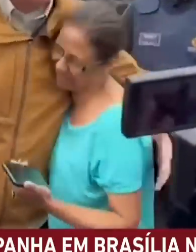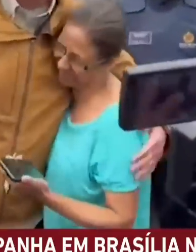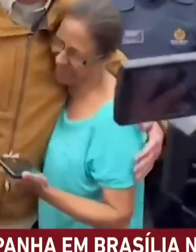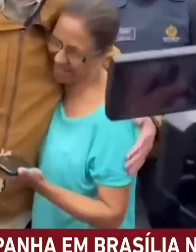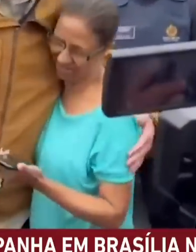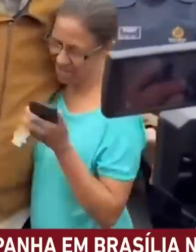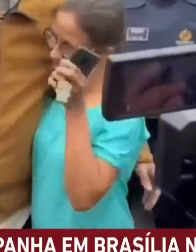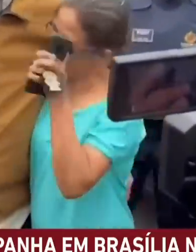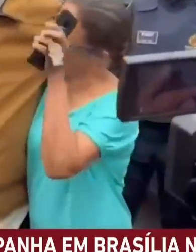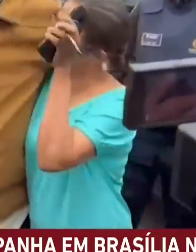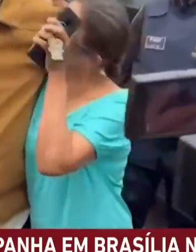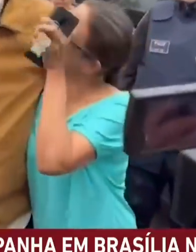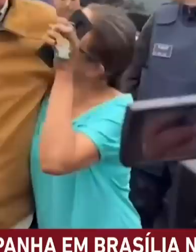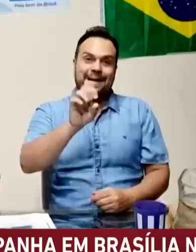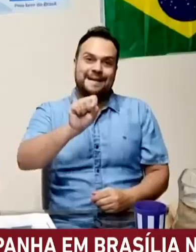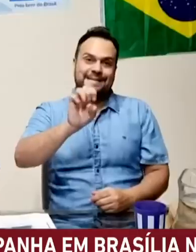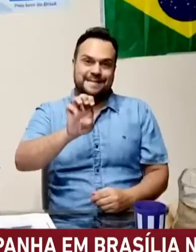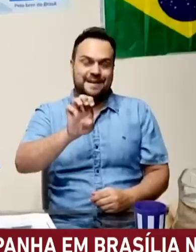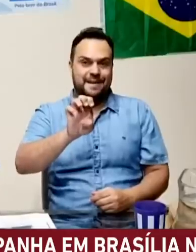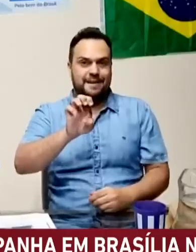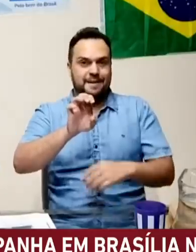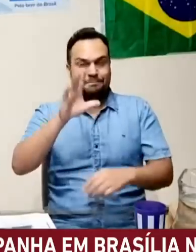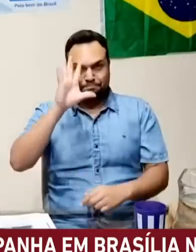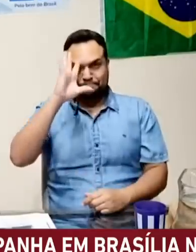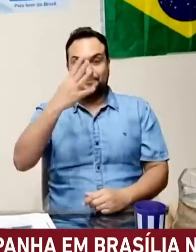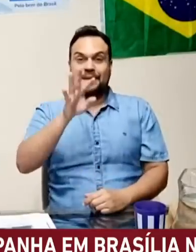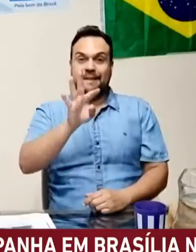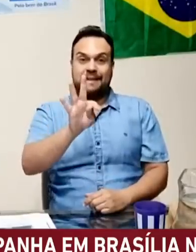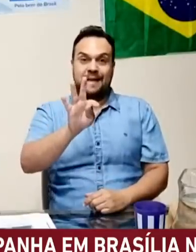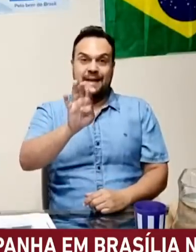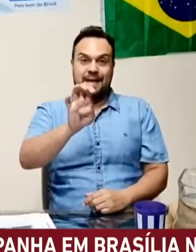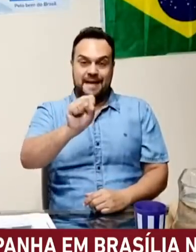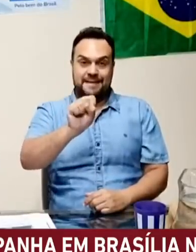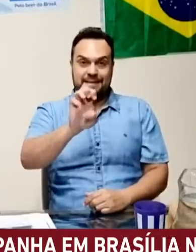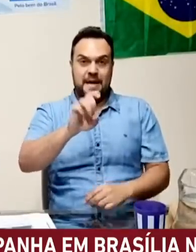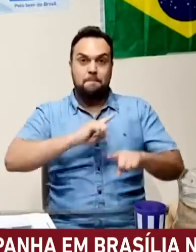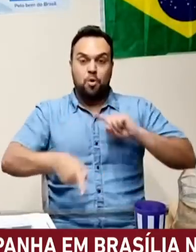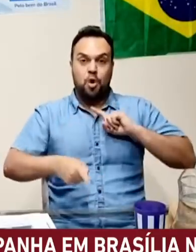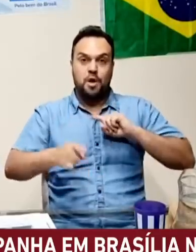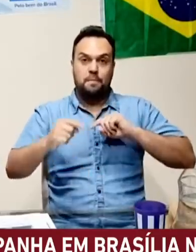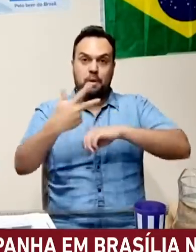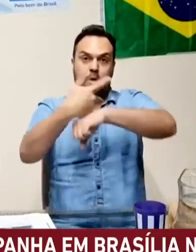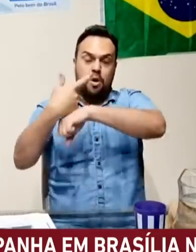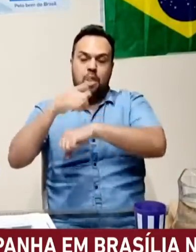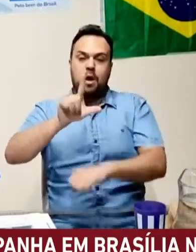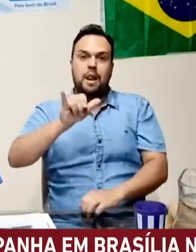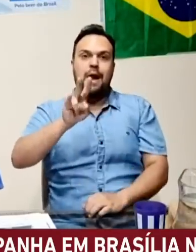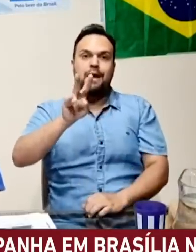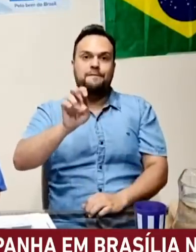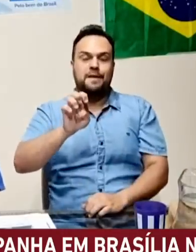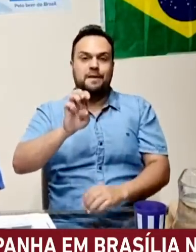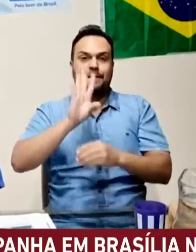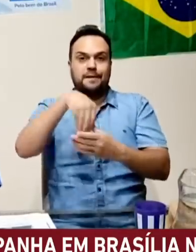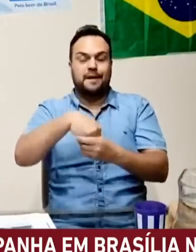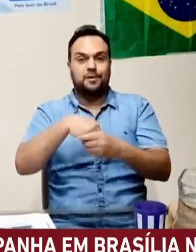uma invasão de propriedade privada. À noite, em uma live, ele voltou a criticar a determinação do corregedor